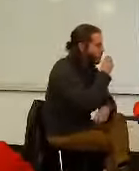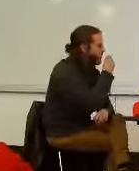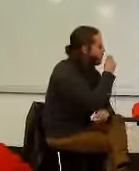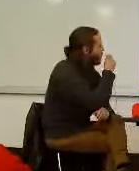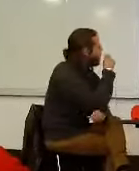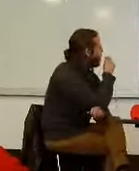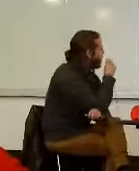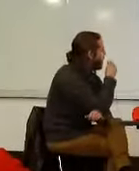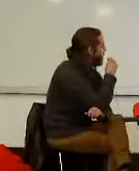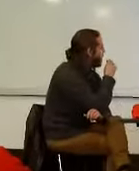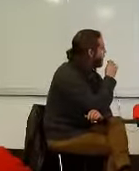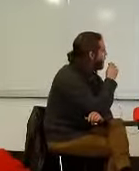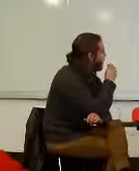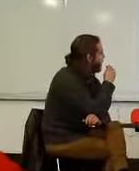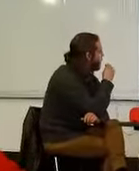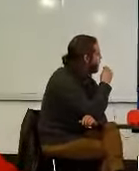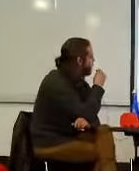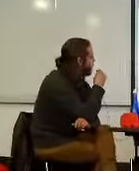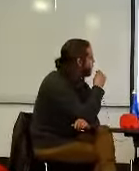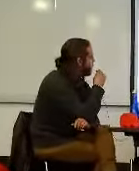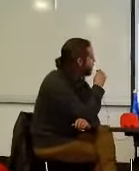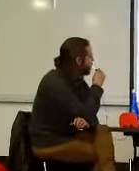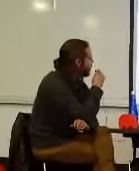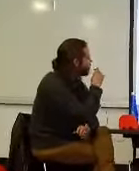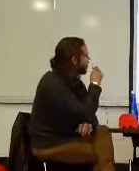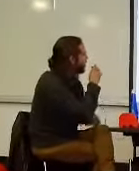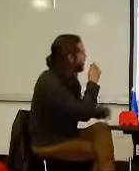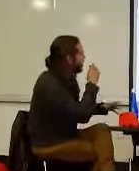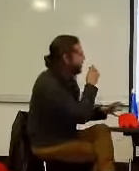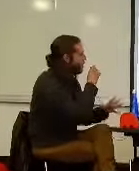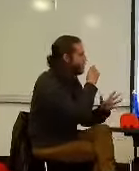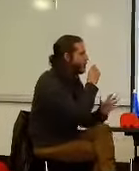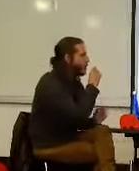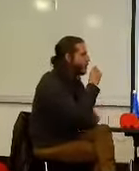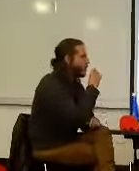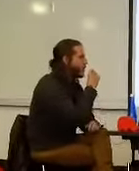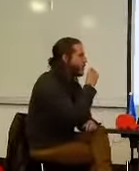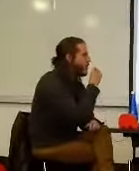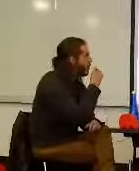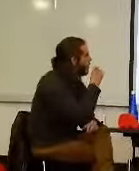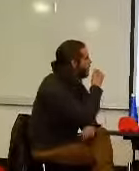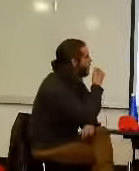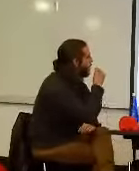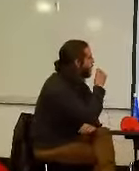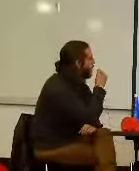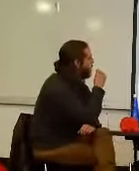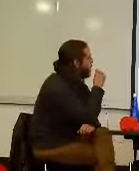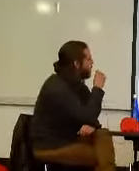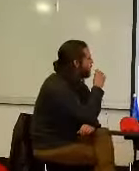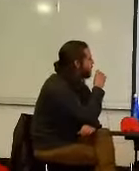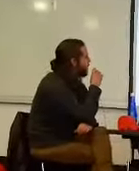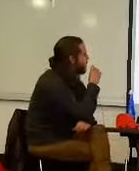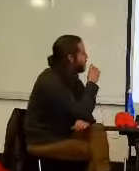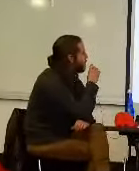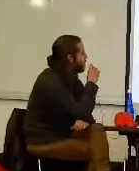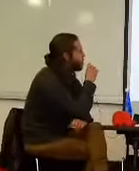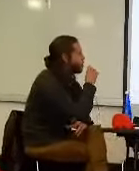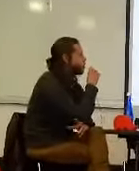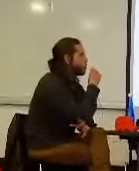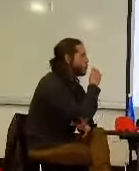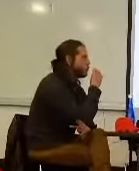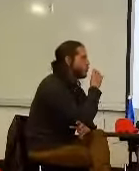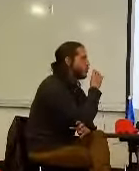Ustedes comentaban un poco, y ha sido una constante en lo que han hablado, que